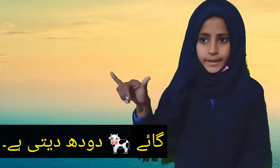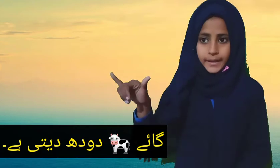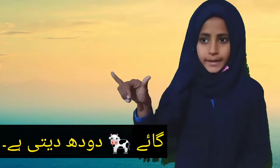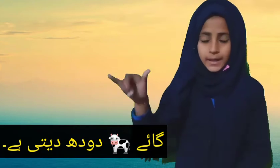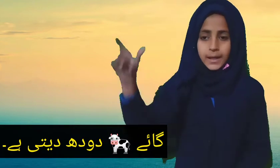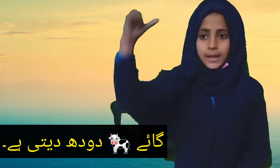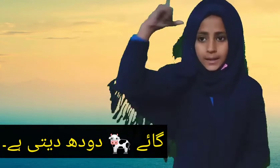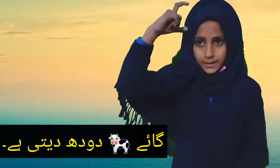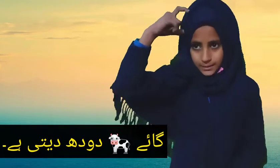गाय